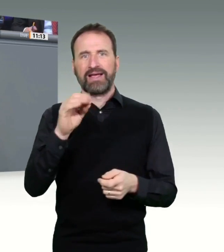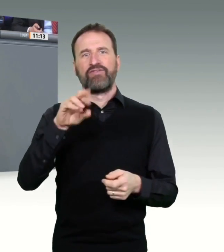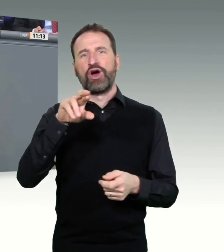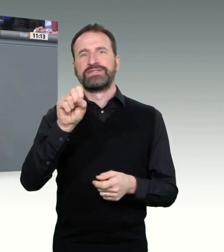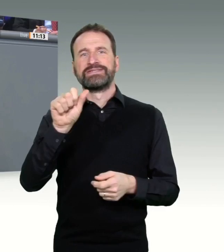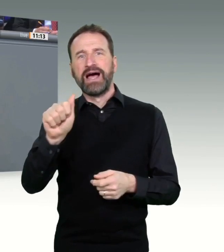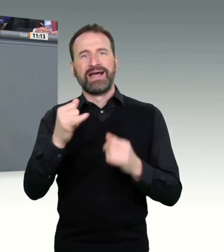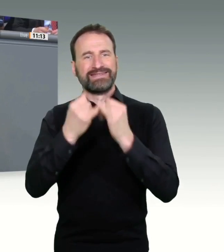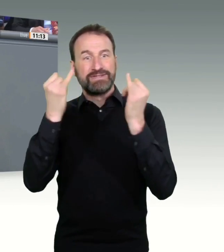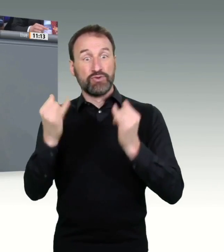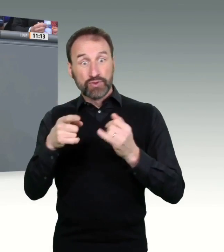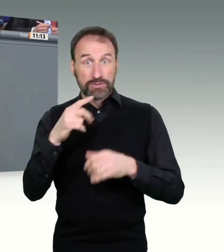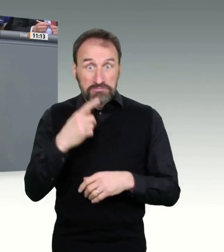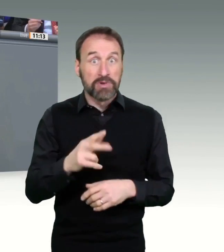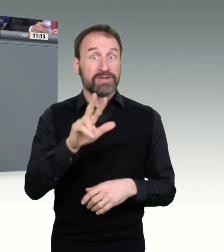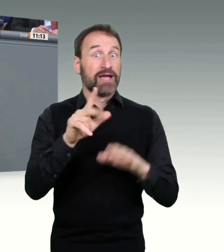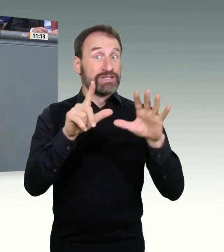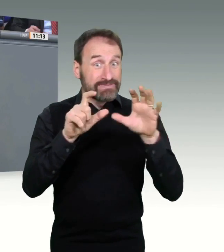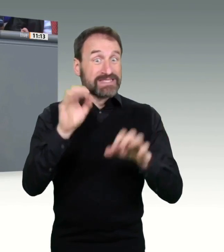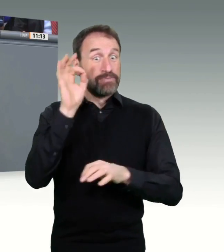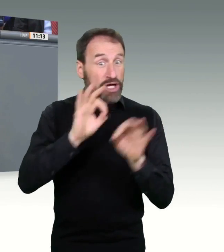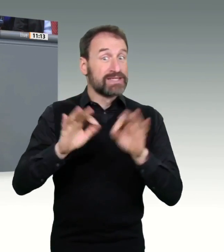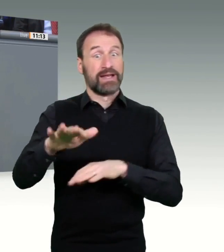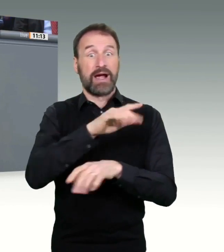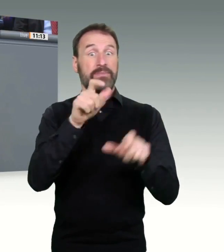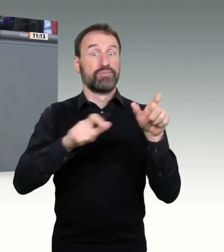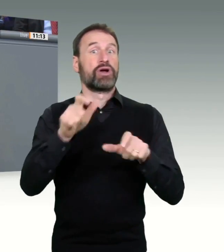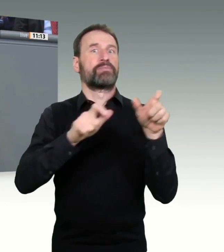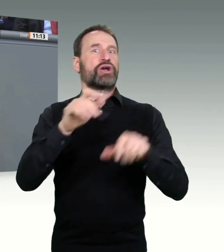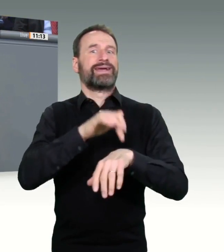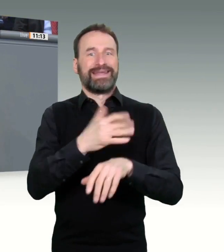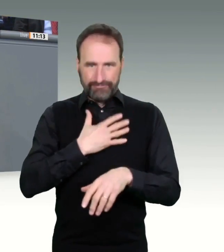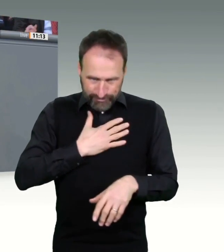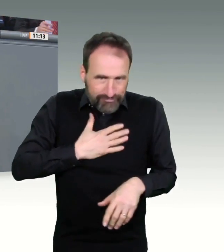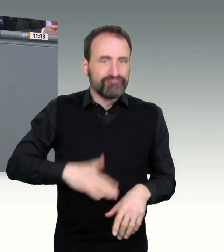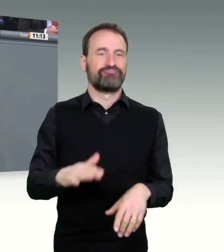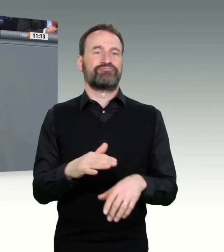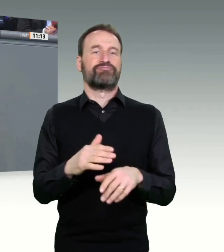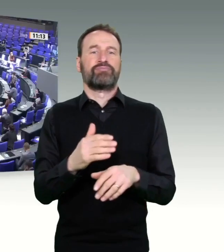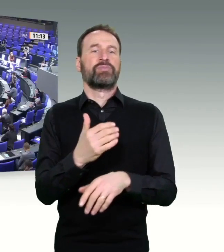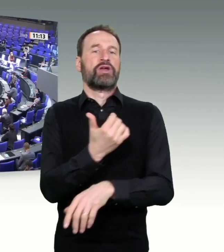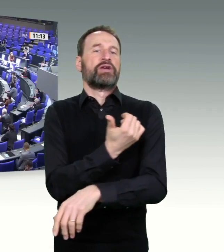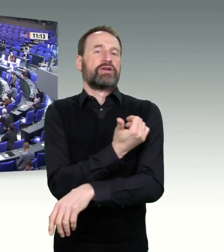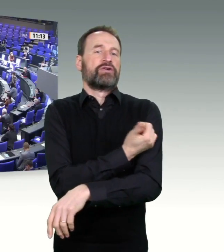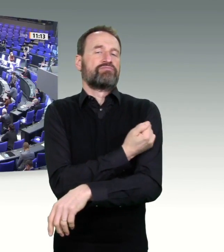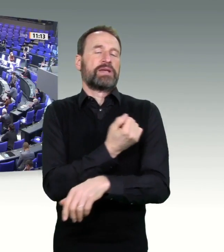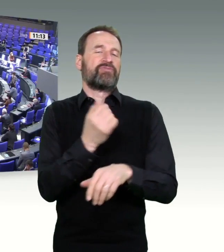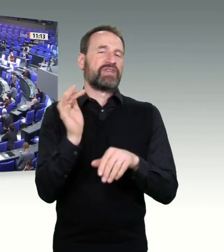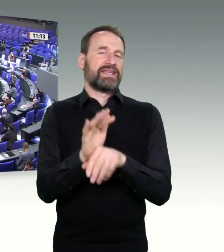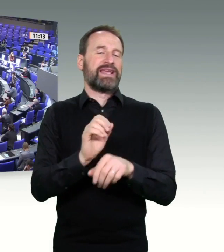impfen lassen wollen. Von Impfmüdigkeit kann also keine Rede sein. Ich bin auch sehr